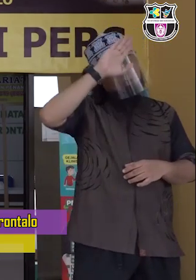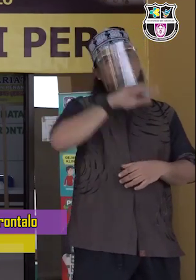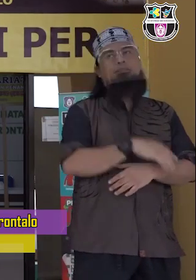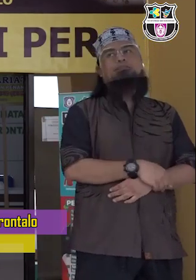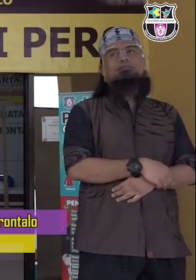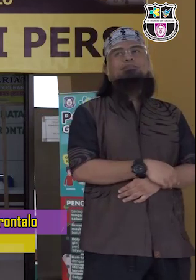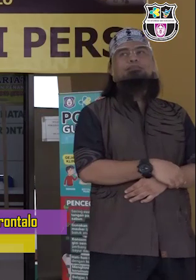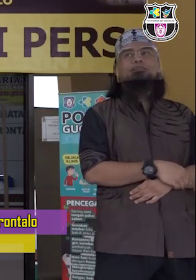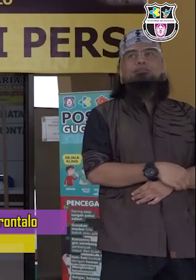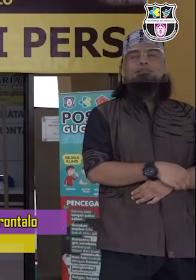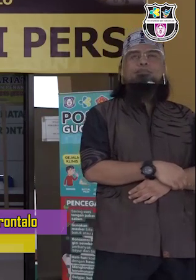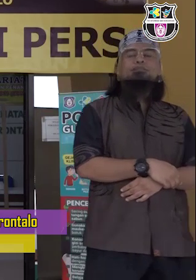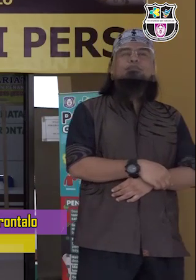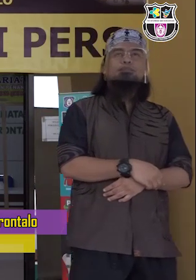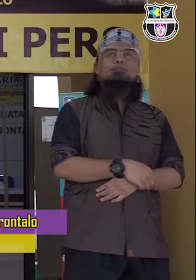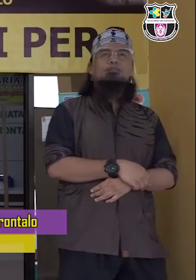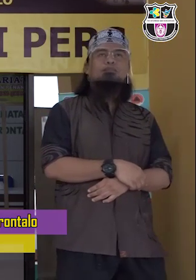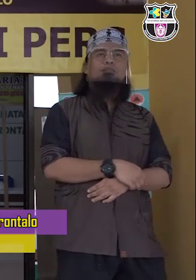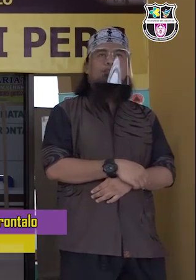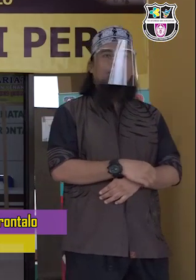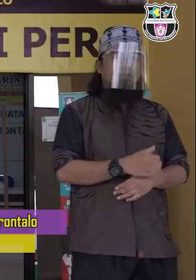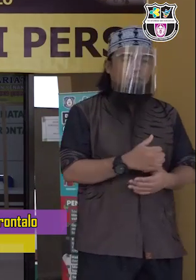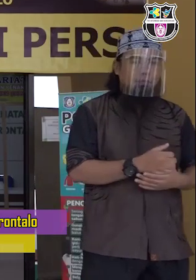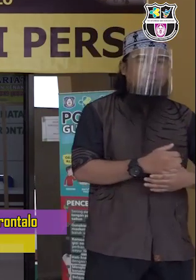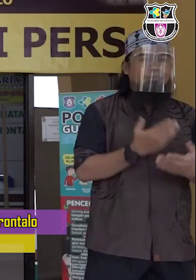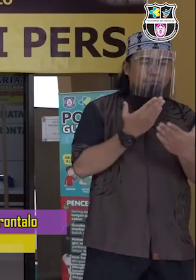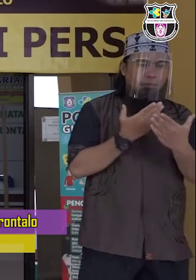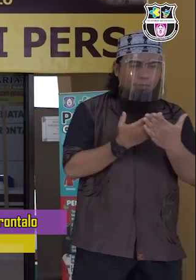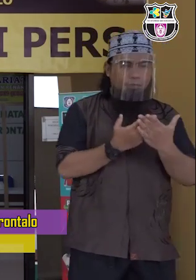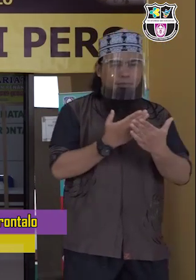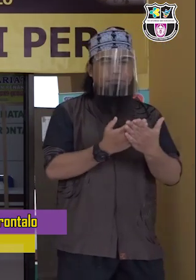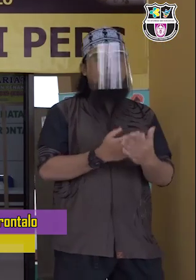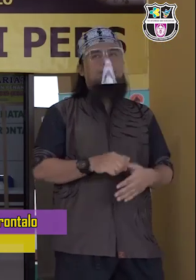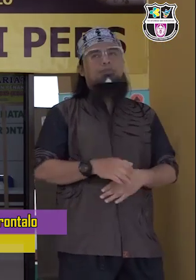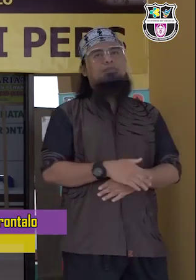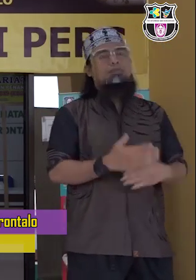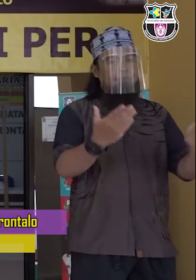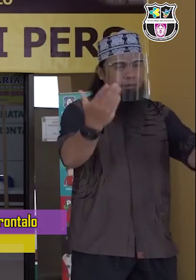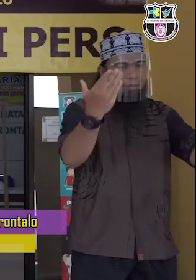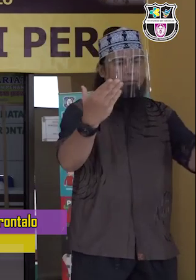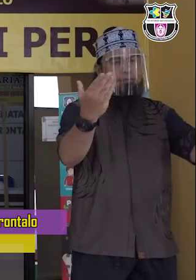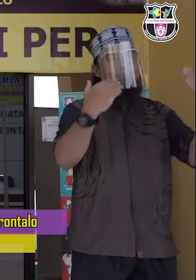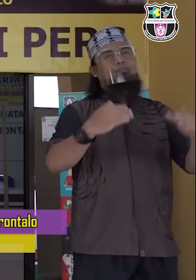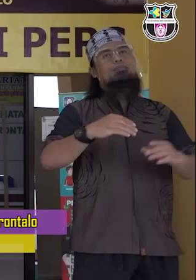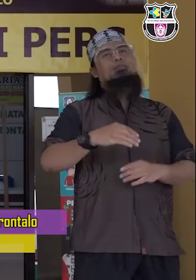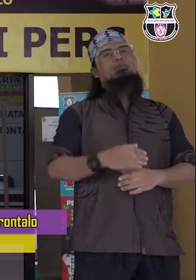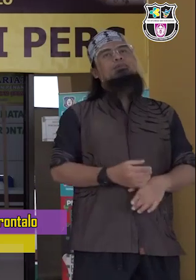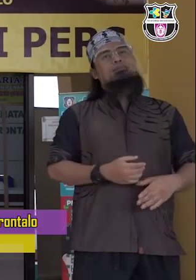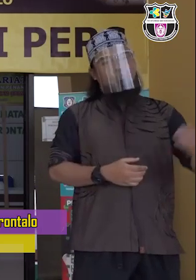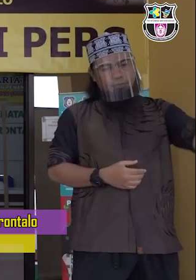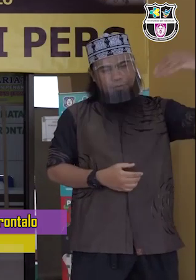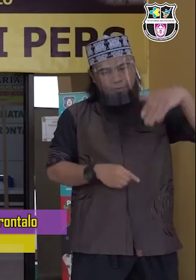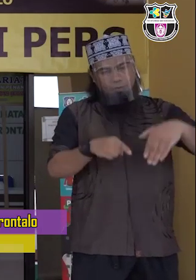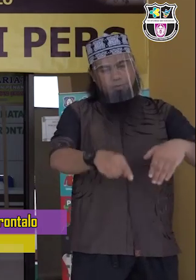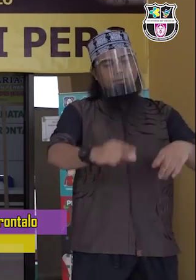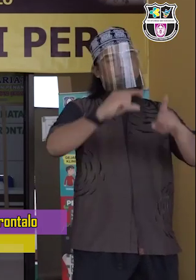Sekali lagi, tolong tetap datang di fasilitas kesehatan, saat ini sudah masa transisi, kita sudah bisa